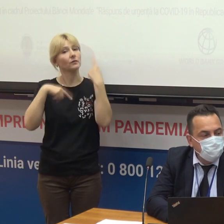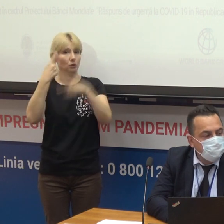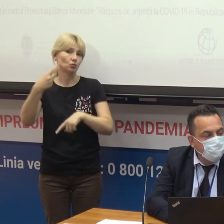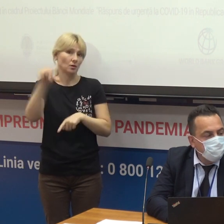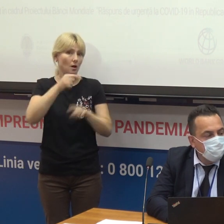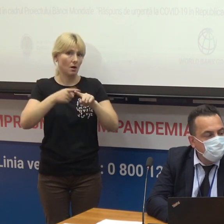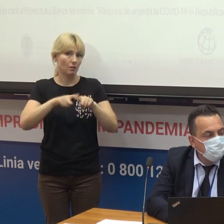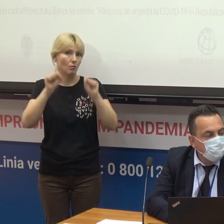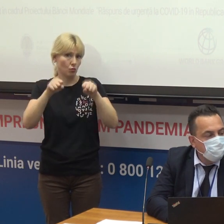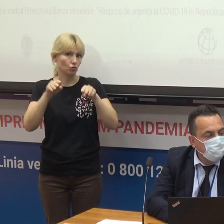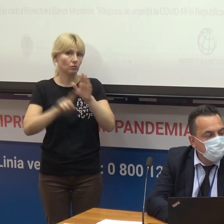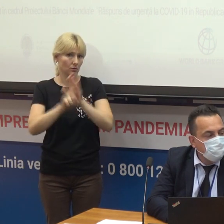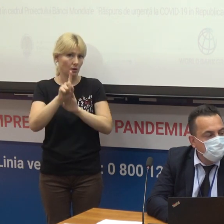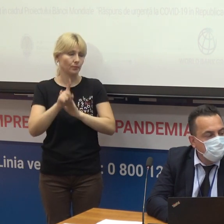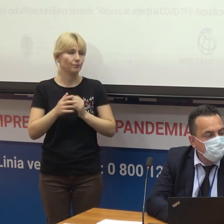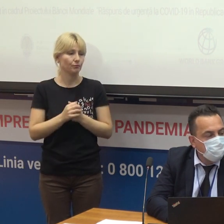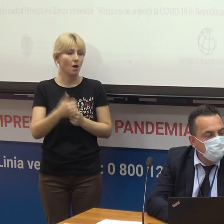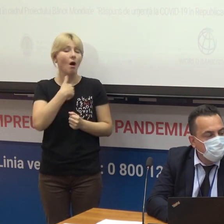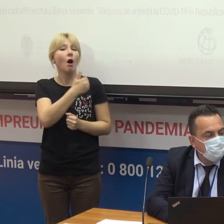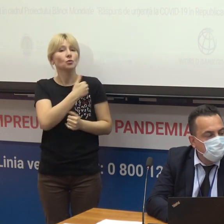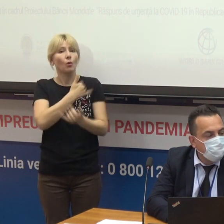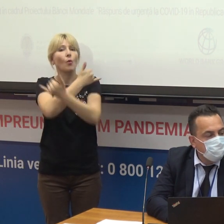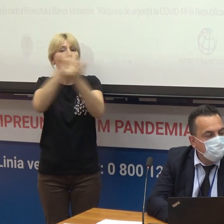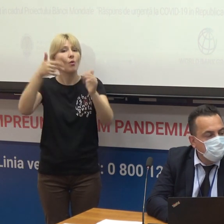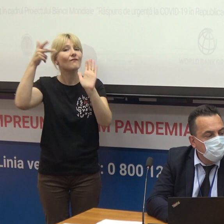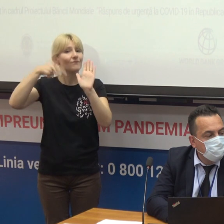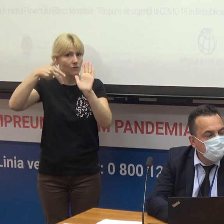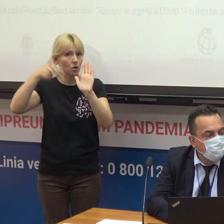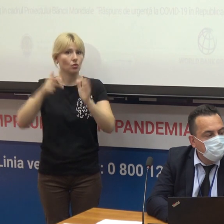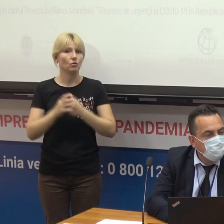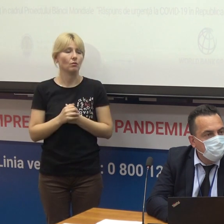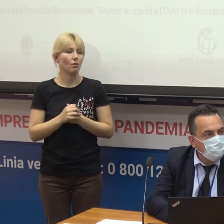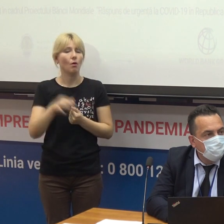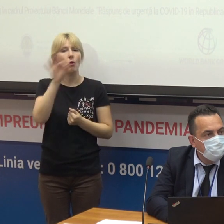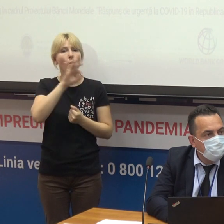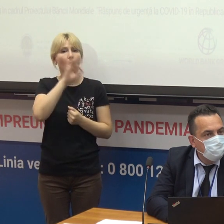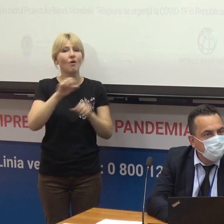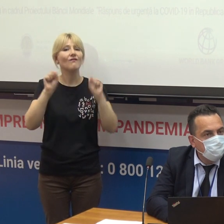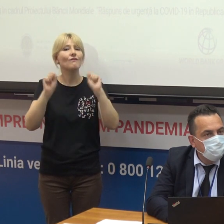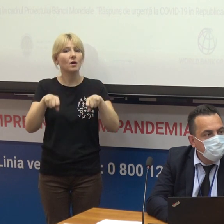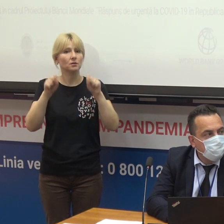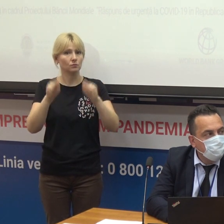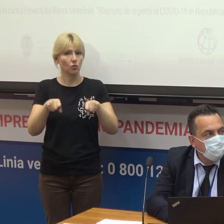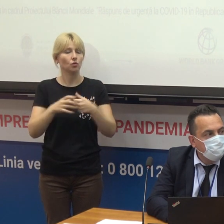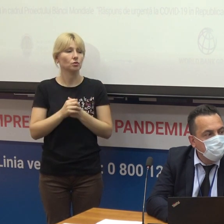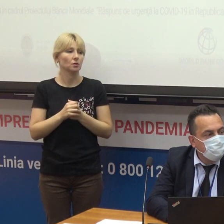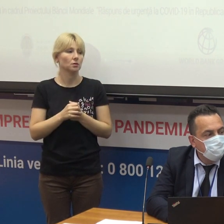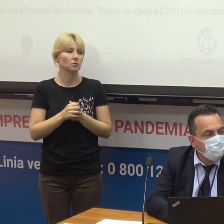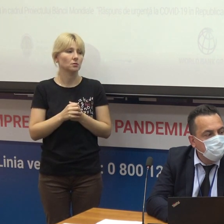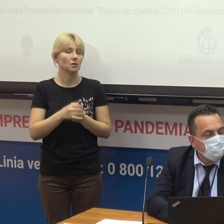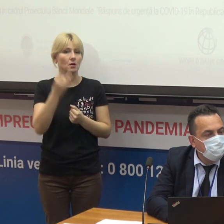Astfel, vă propunem să urmărim următorul video tutorial privind accesarea acestuia. Ulterior, vă